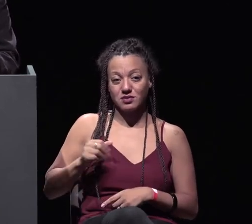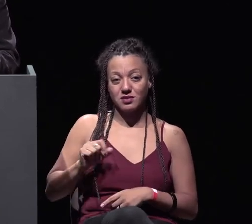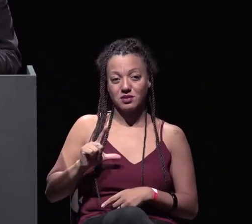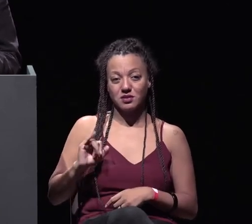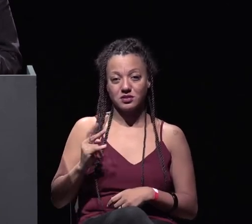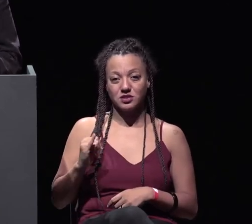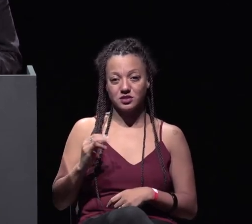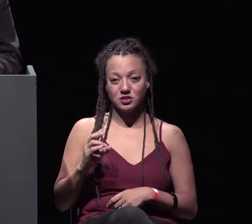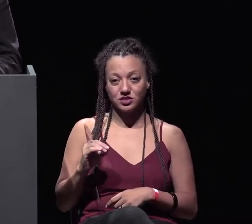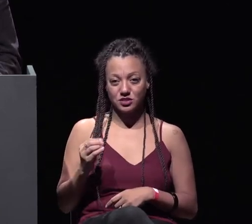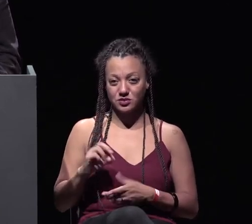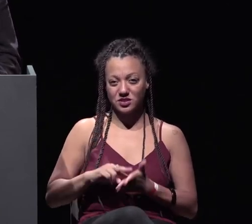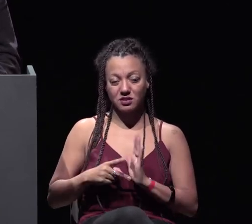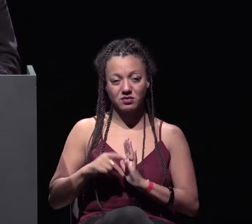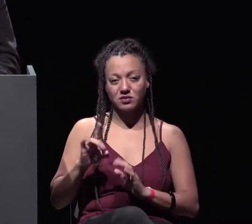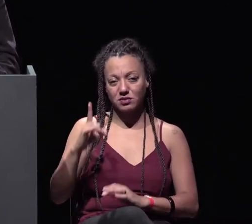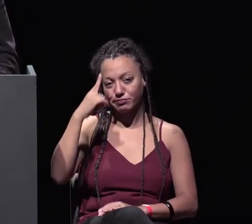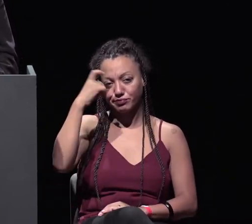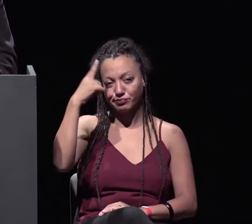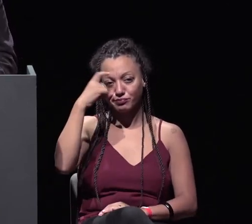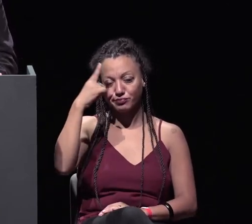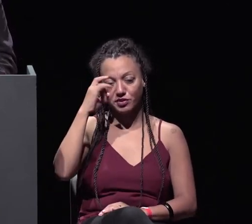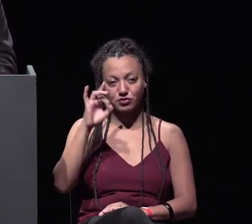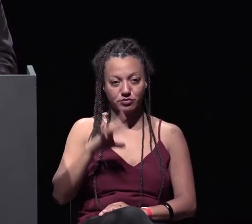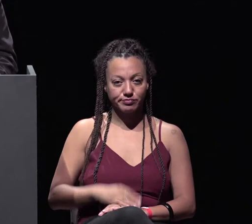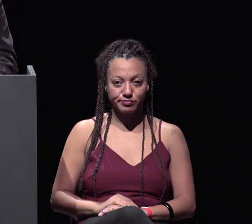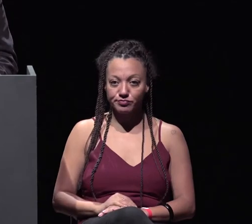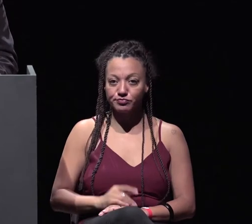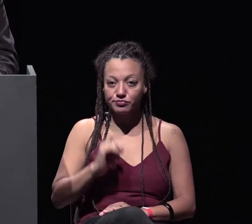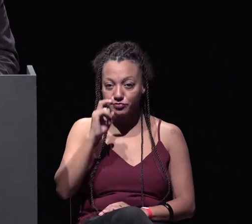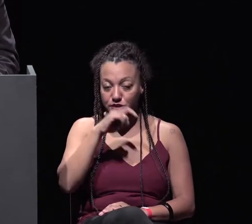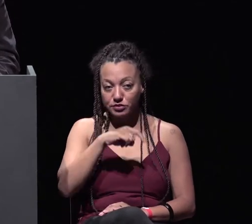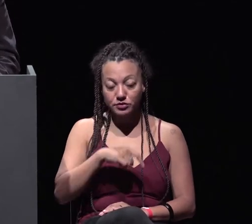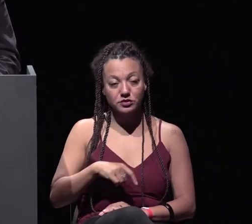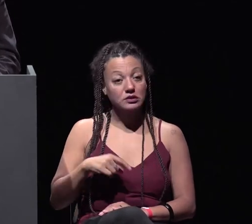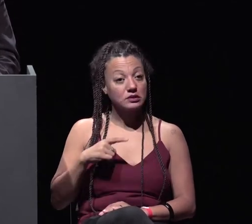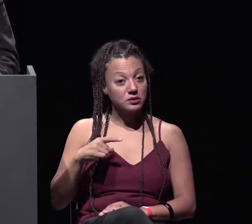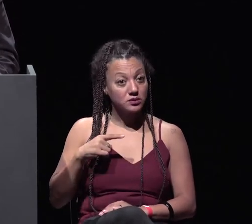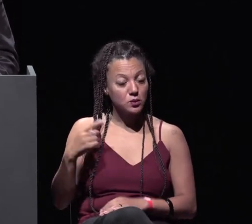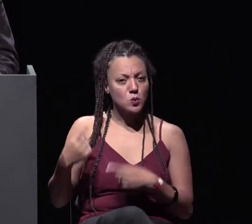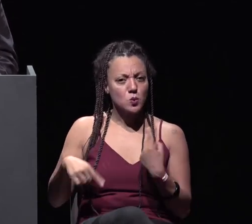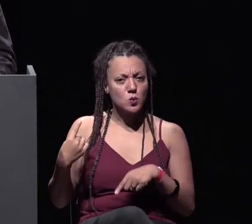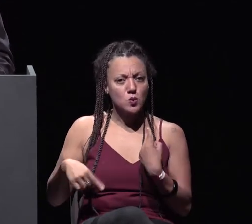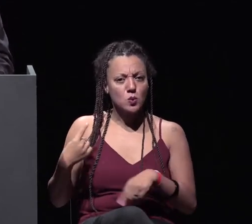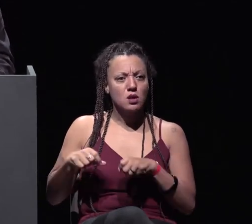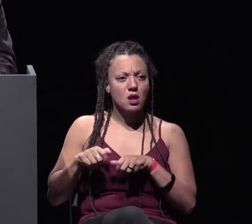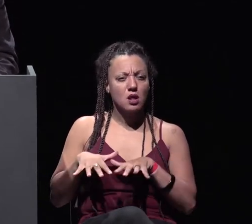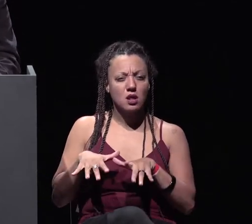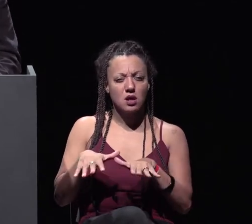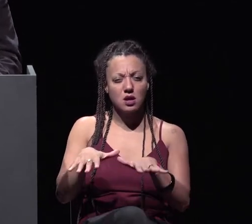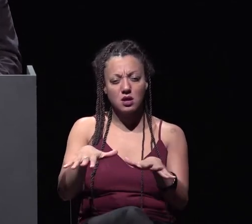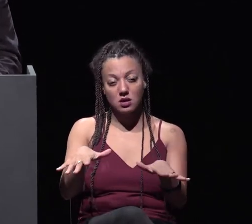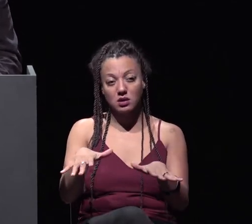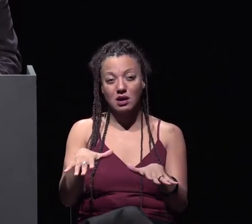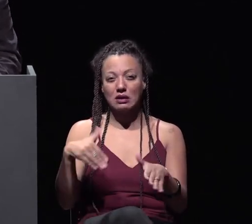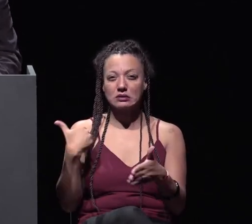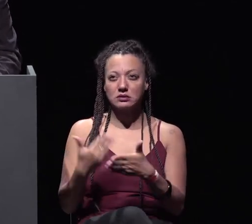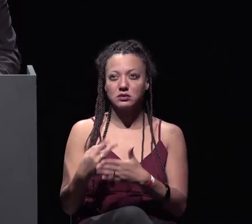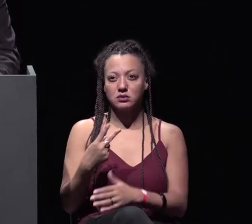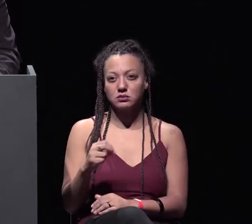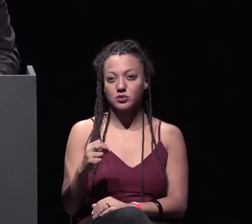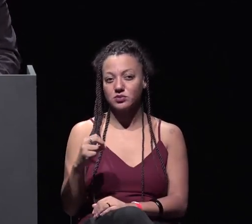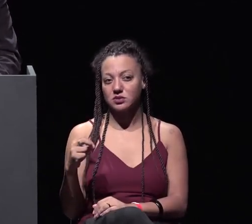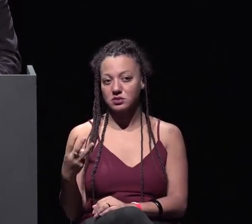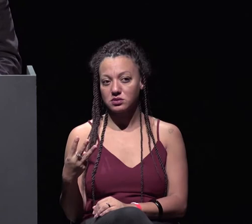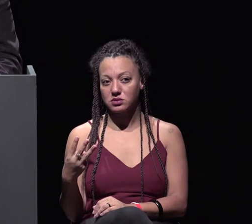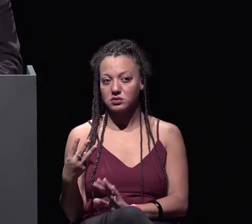na verdade um grande uma grande ficção nessa foi uma tese que correu e foi muito incendiária sobretudo até 2003 a